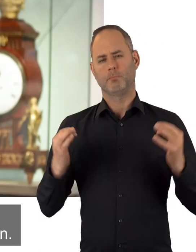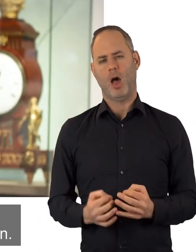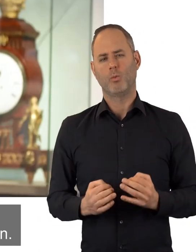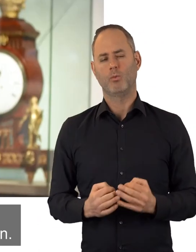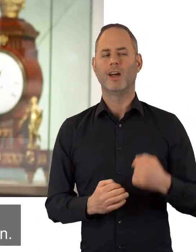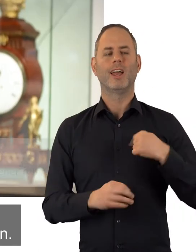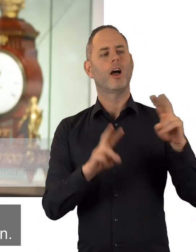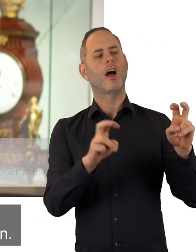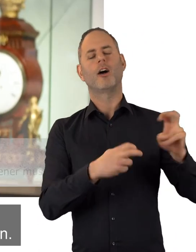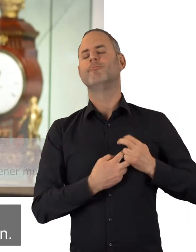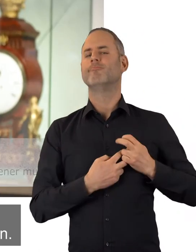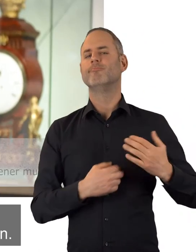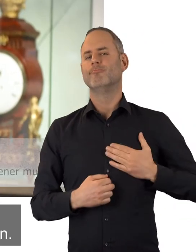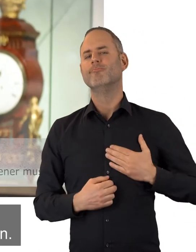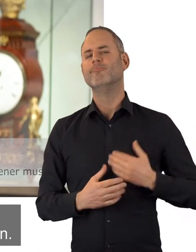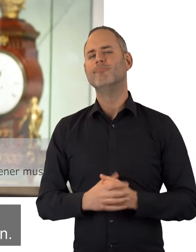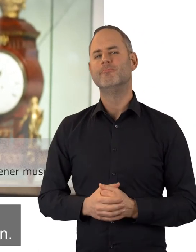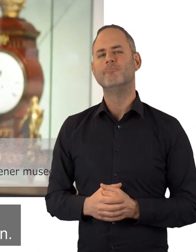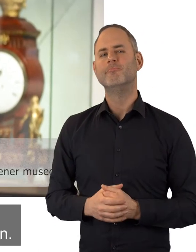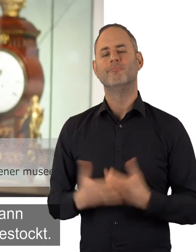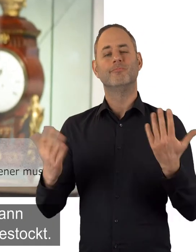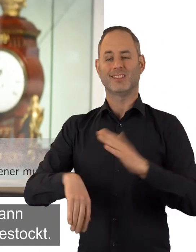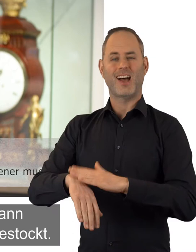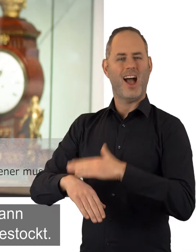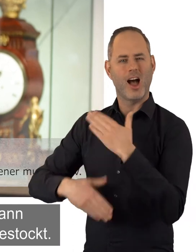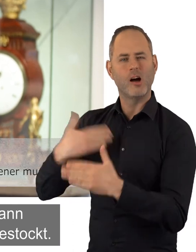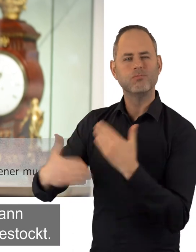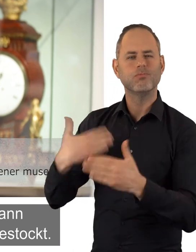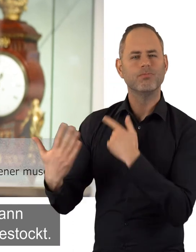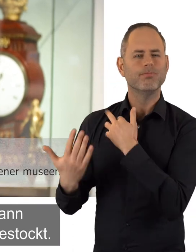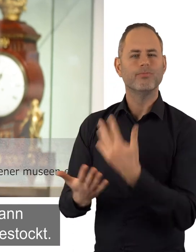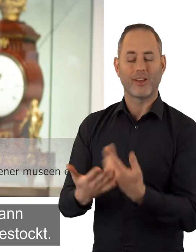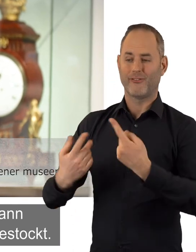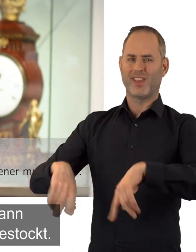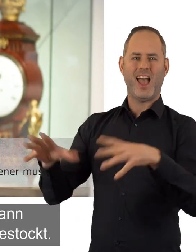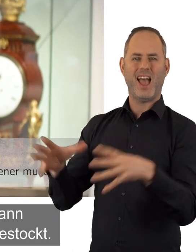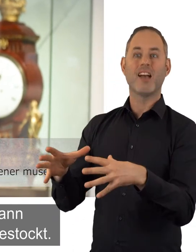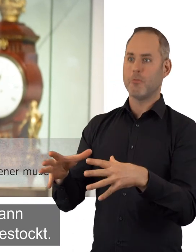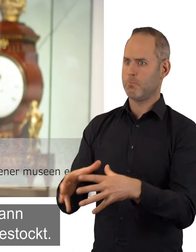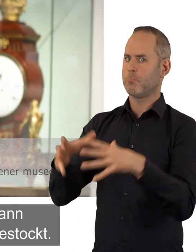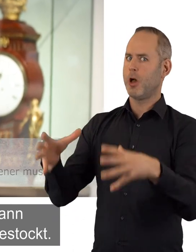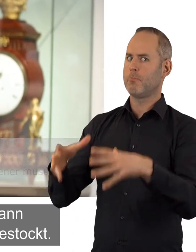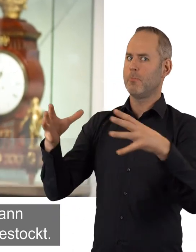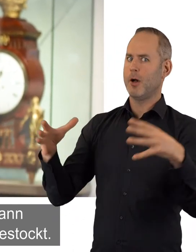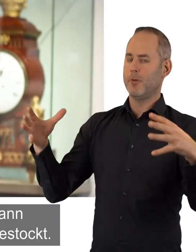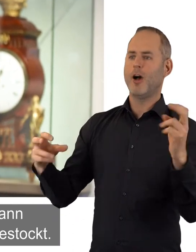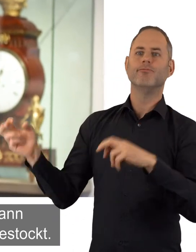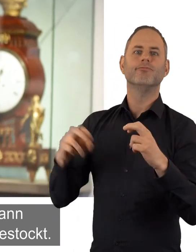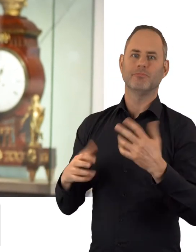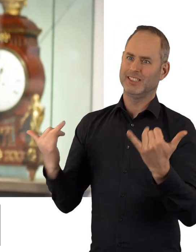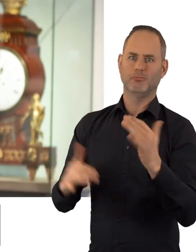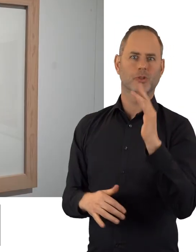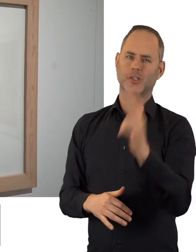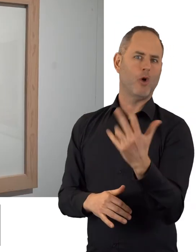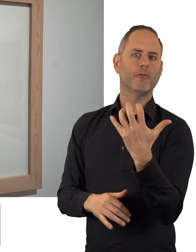Und das habe ich mir sehr zu Herzen genommen. Im Laufe der Zeit hat sich dann der Verein doch etwas aufgestockt.